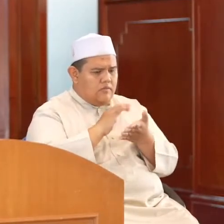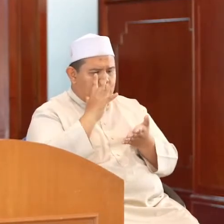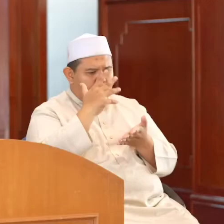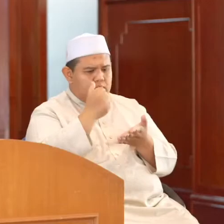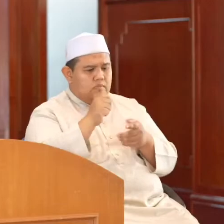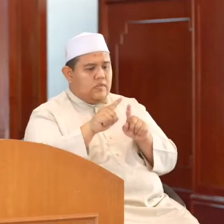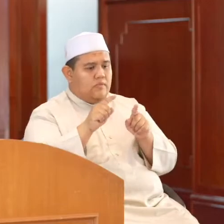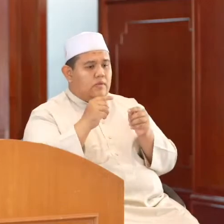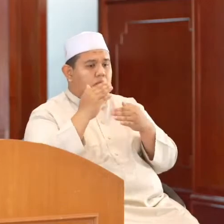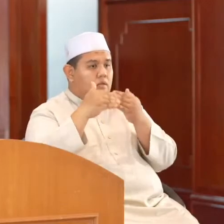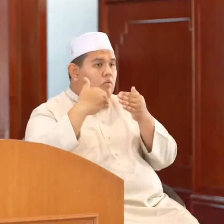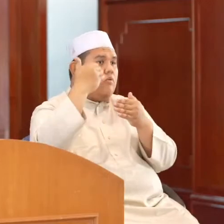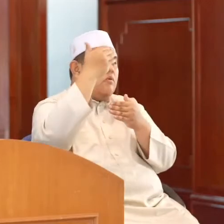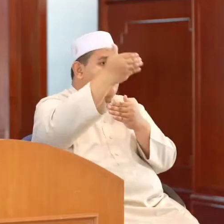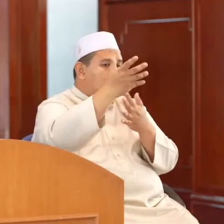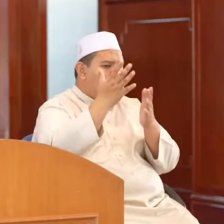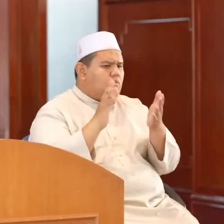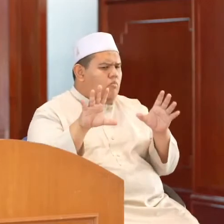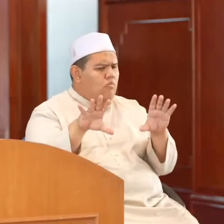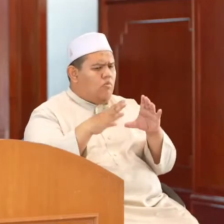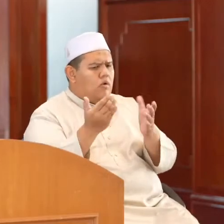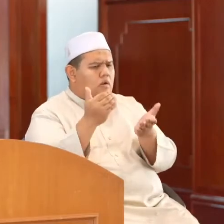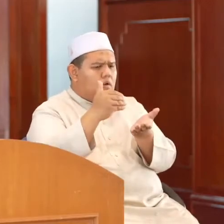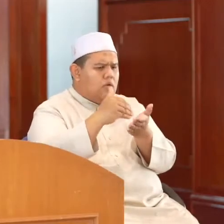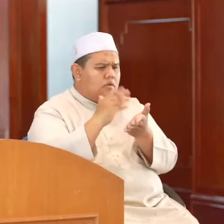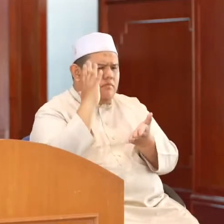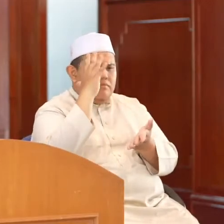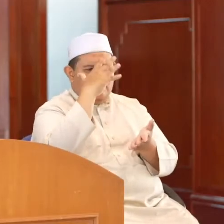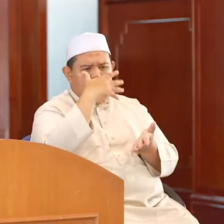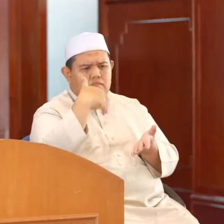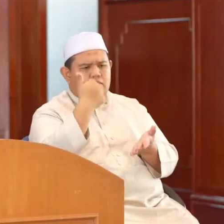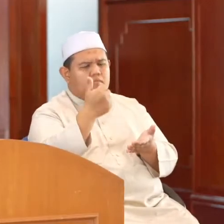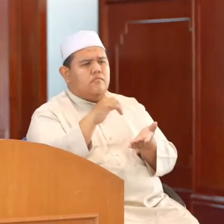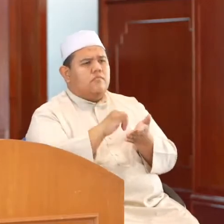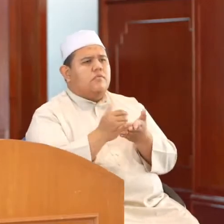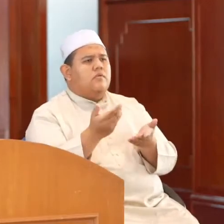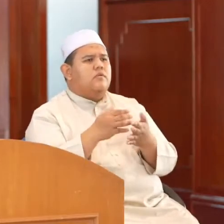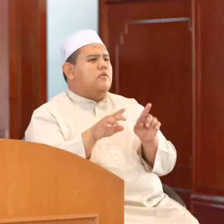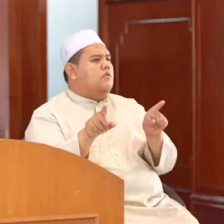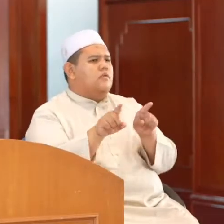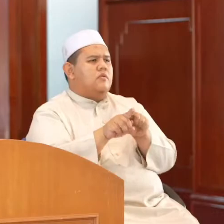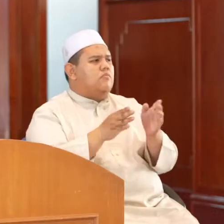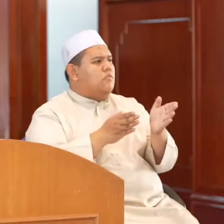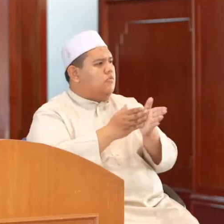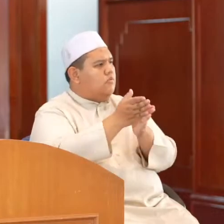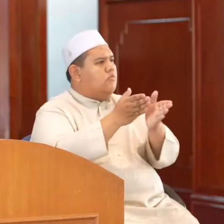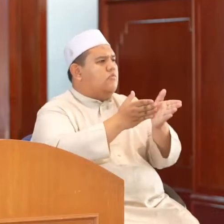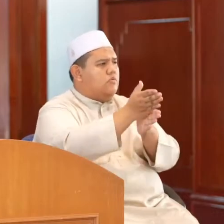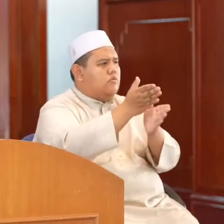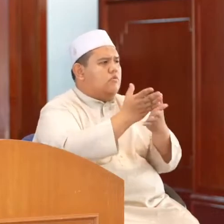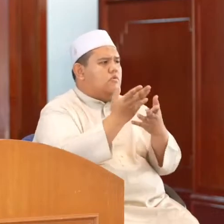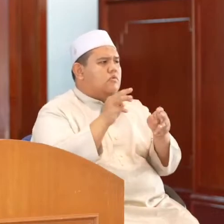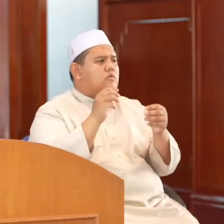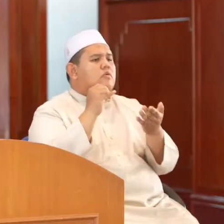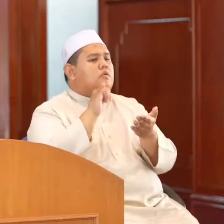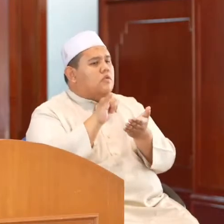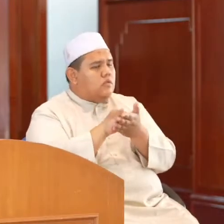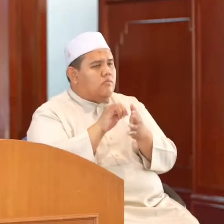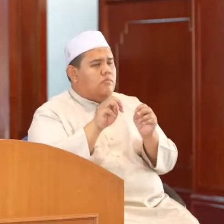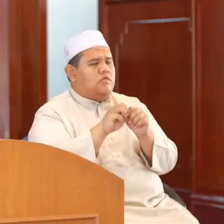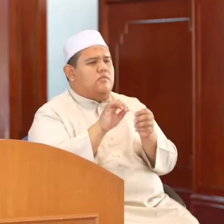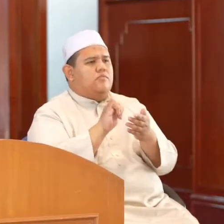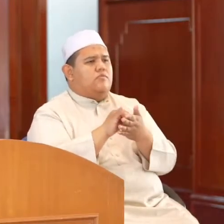lagi orang boleh pintar dah. Keluaran ni, orang ni, begitu juga seterusnya, begitu juga seterusnya. Itulah keadaan